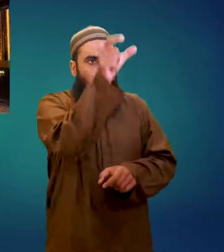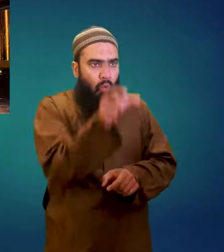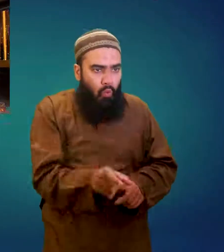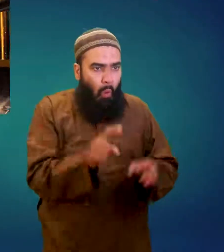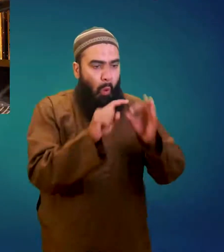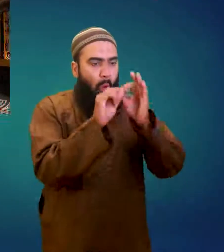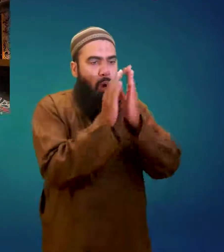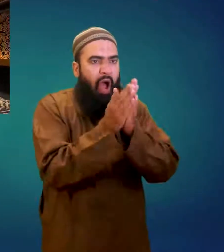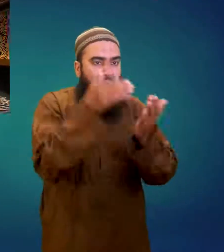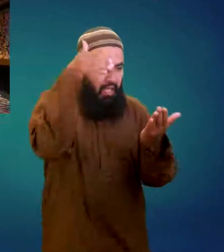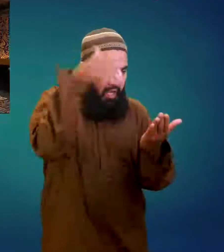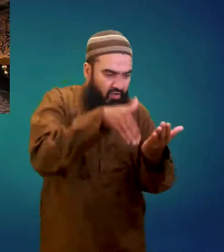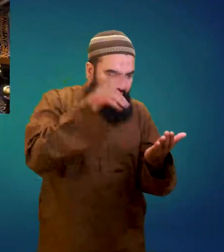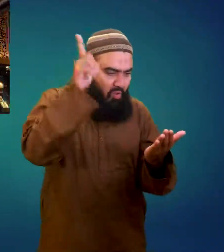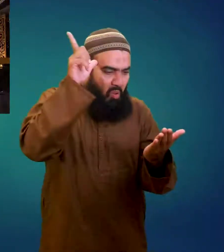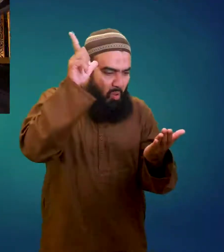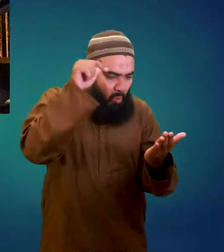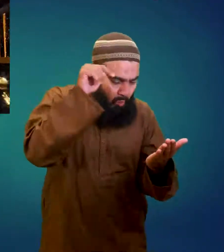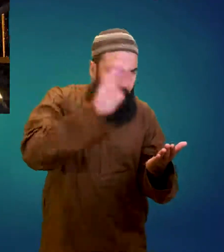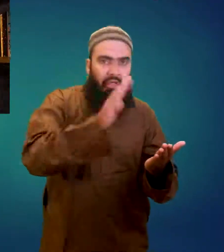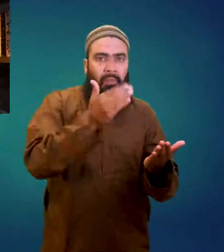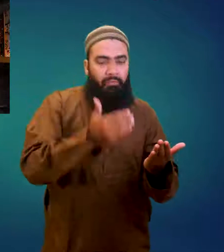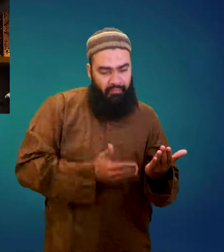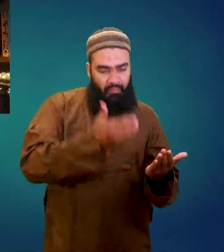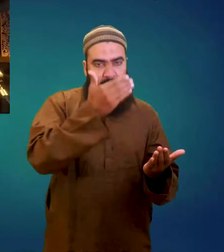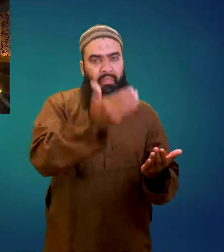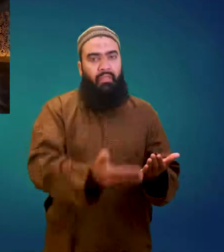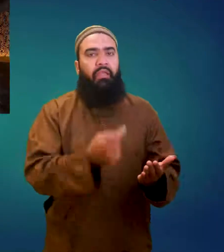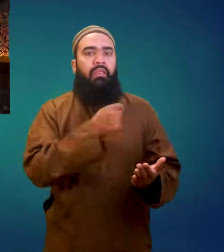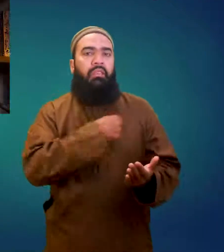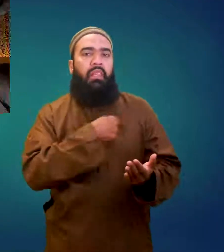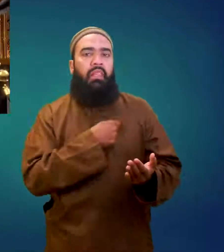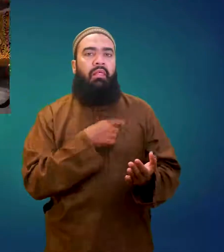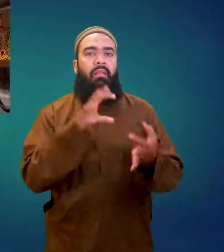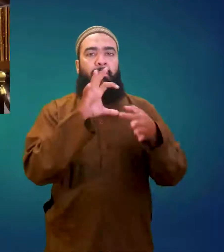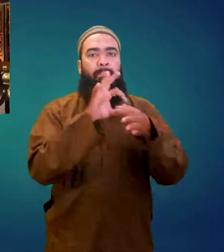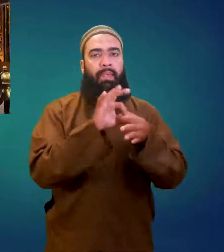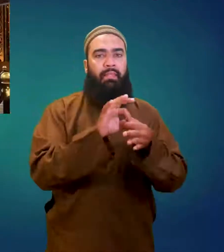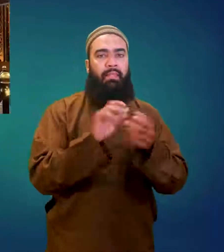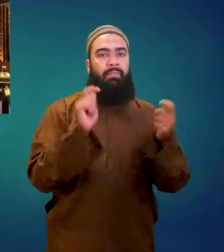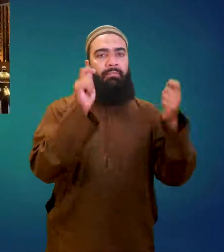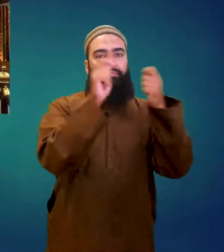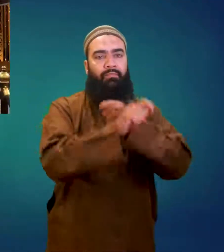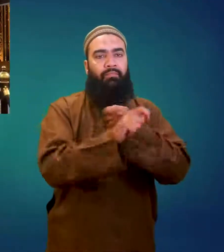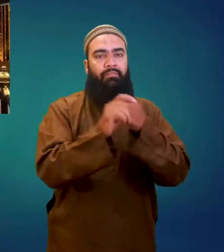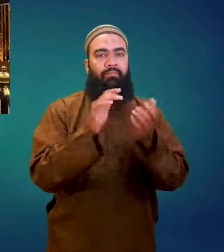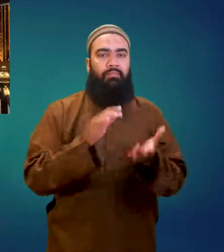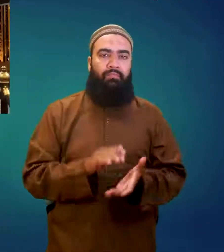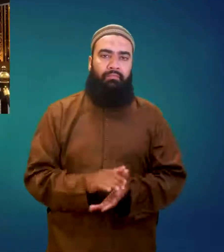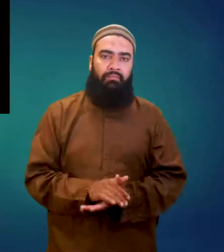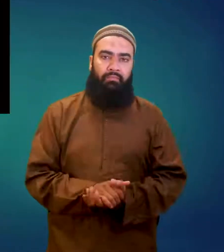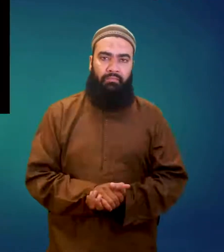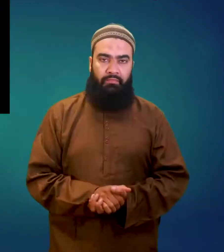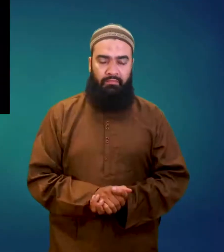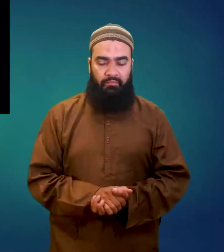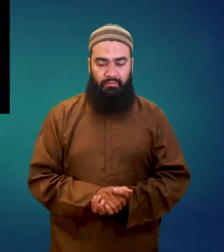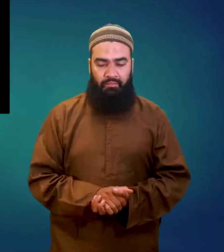اقفالها، تو کیا یہ لوگ قرآن میں غور نہیں کرتے یا دلوں پر قفل لگ رہے